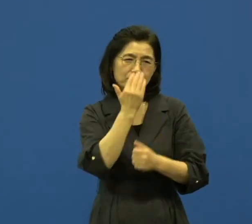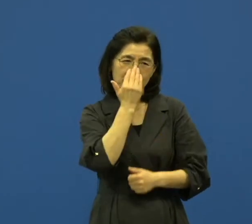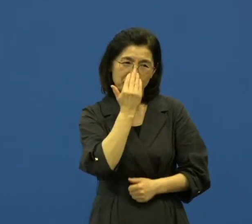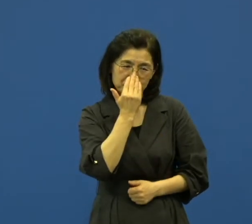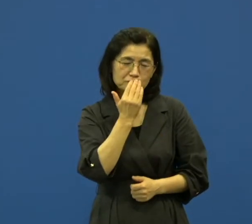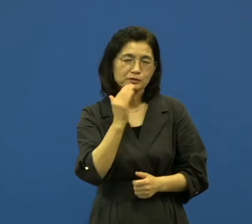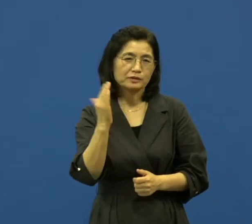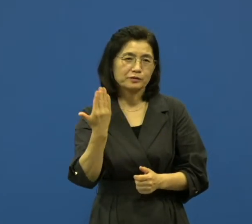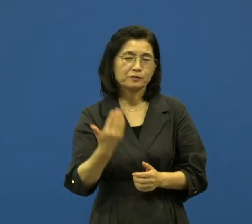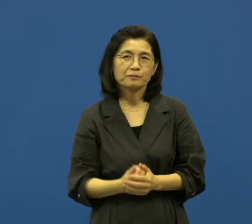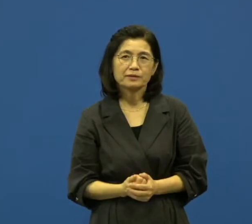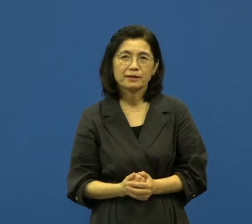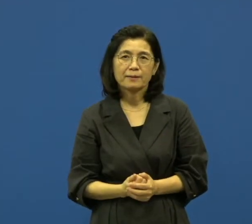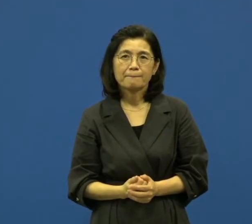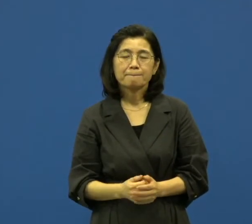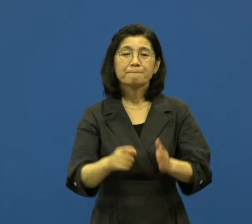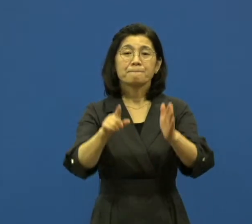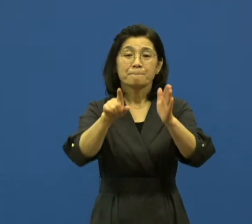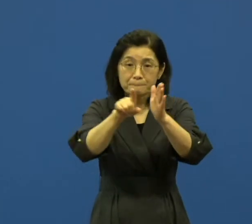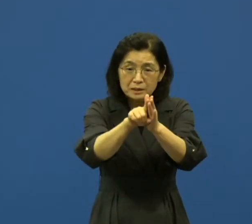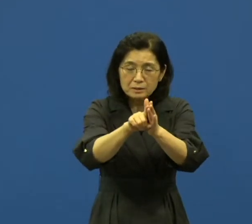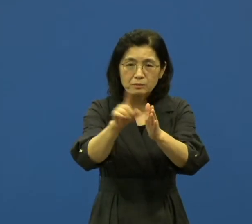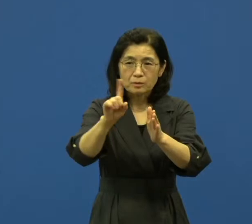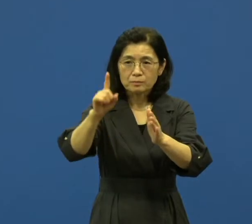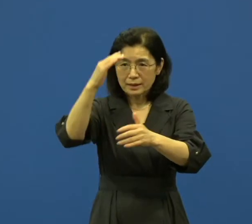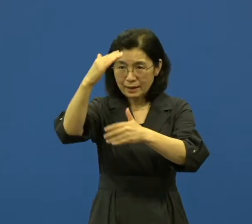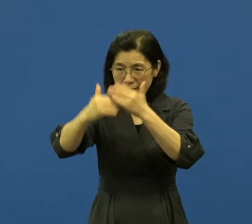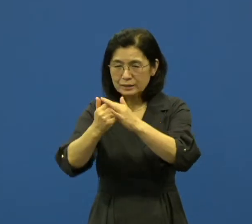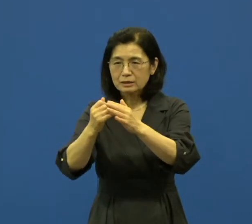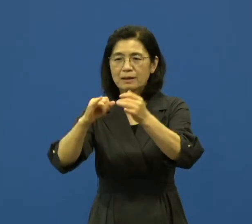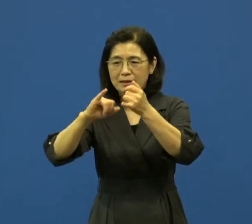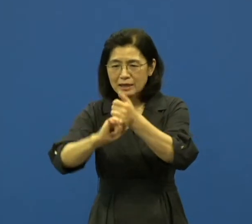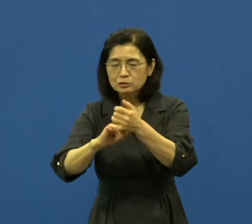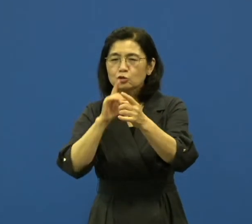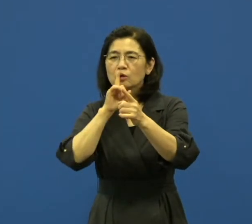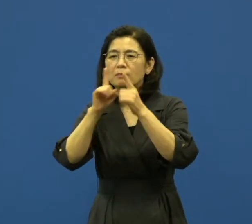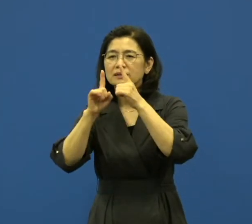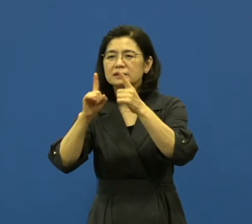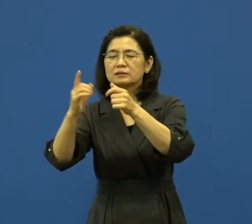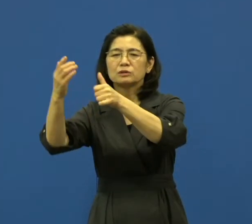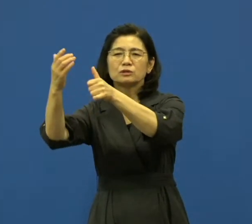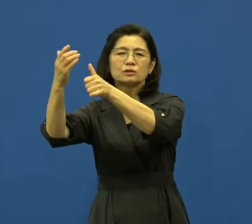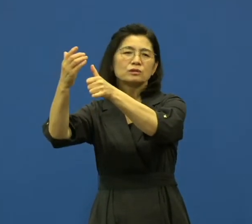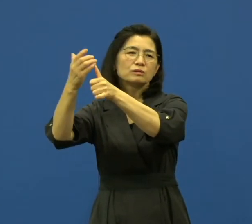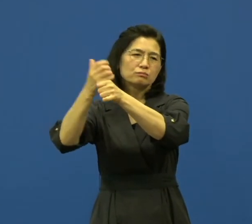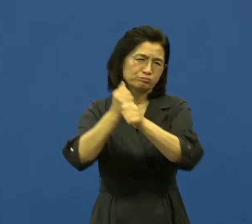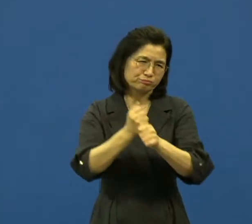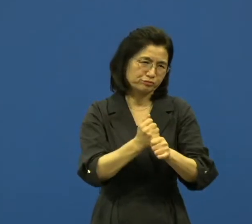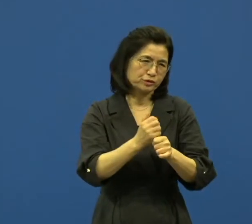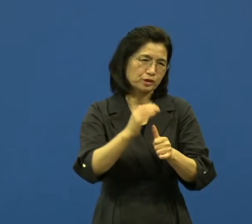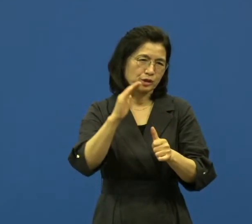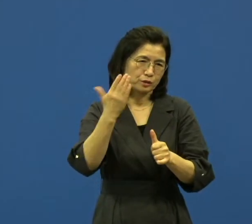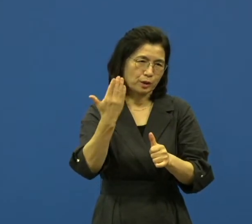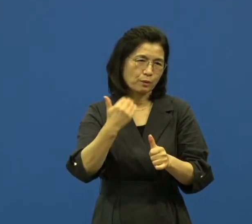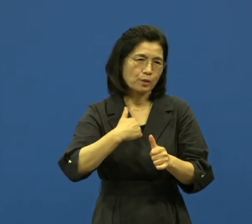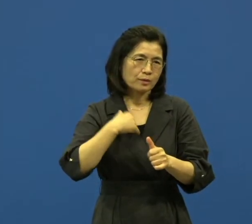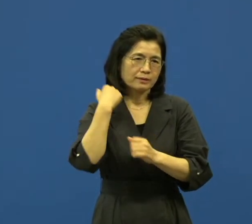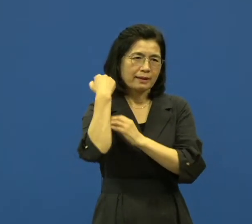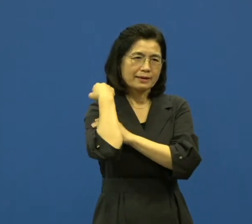믿음이란 붙들 것을 붙드는 것입니다. 내 힘을 빼고 하나님을 의지하는